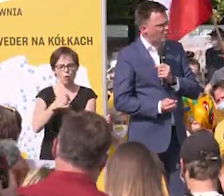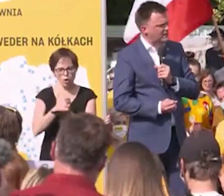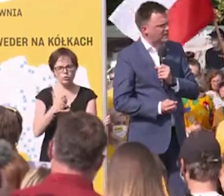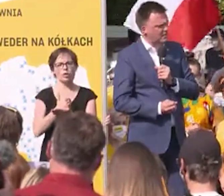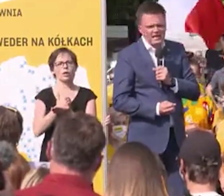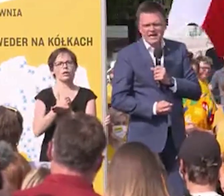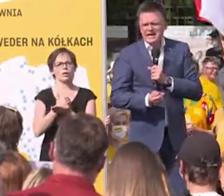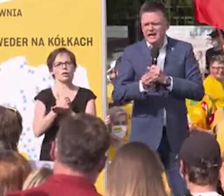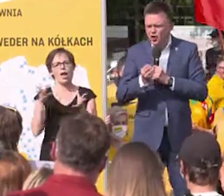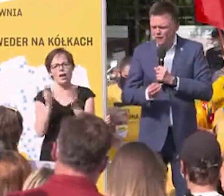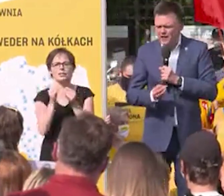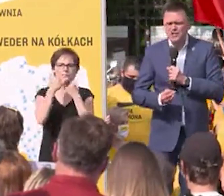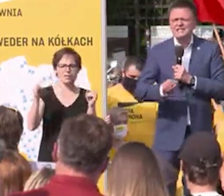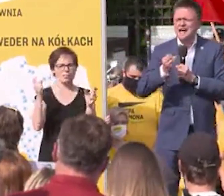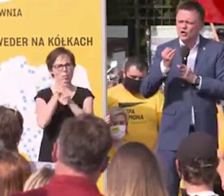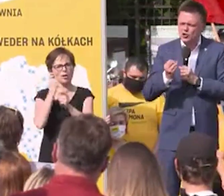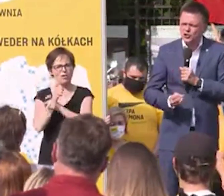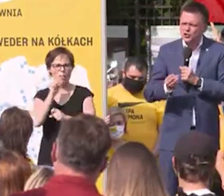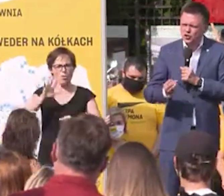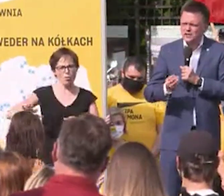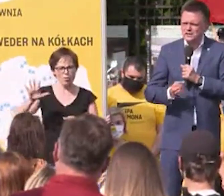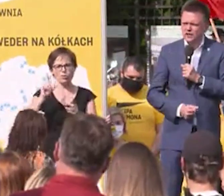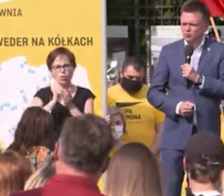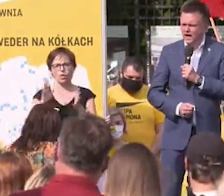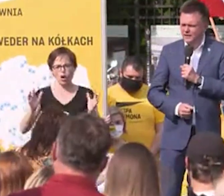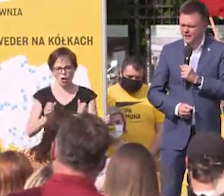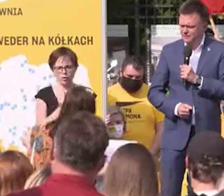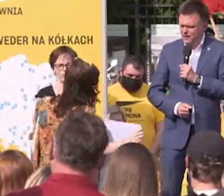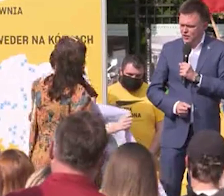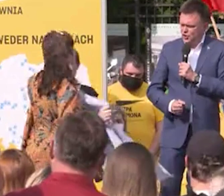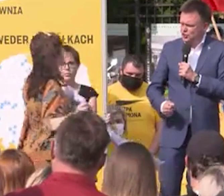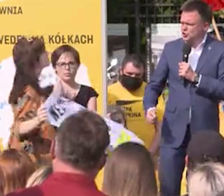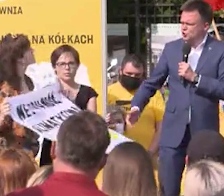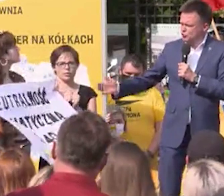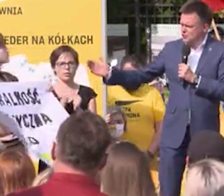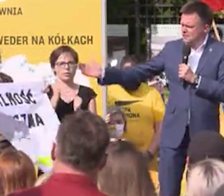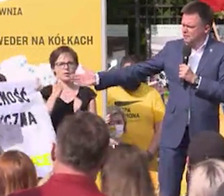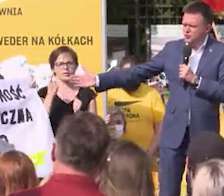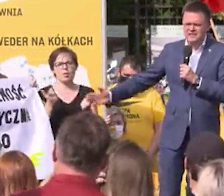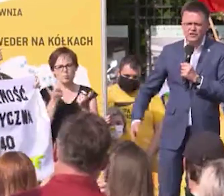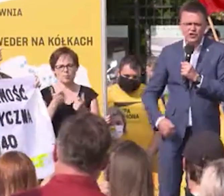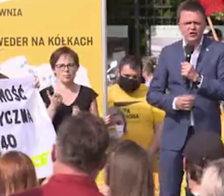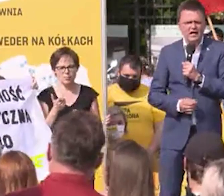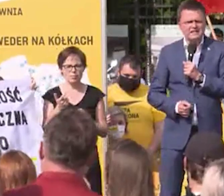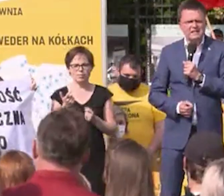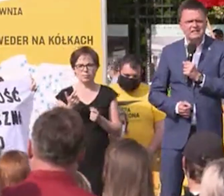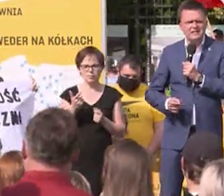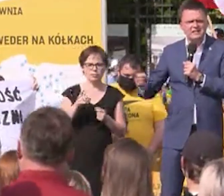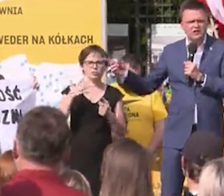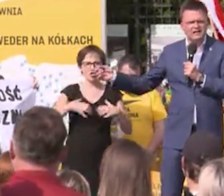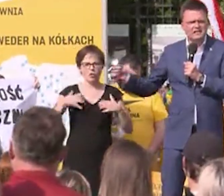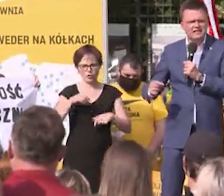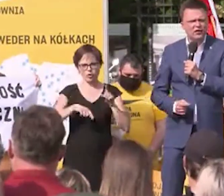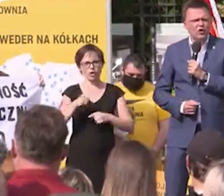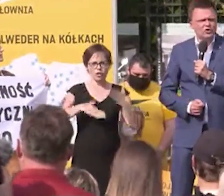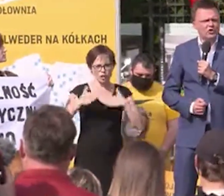krajami europejskimi ratować zagrożone środowisko naturalne. Cieszę się, że tu są z nami przedstawiciele organizacji, jednej